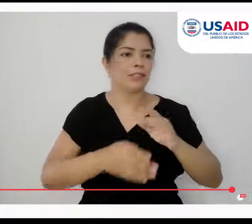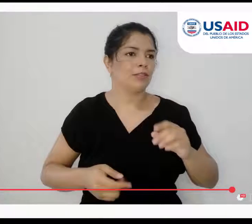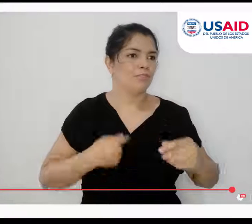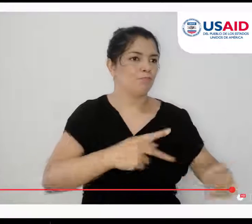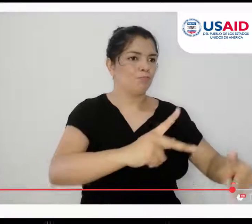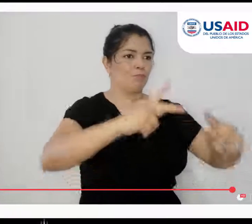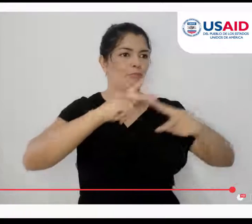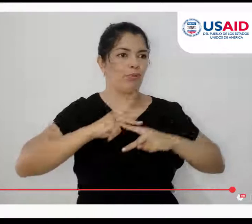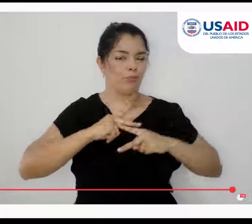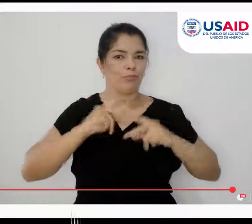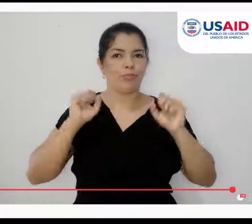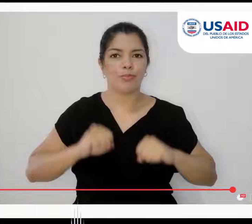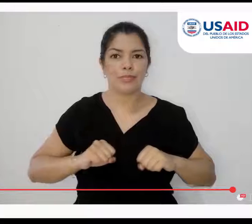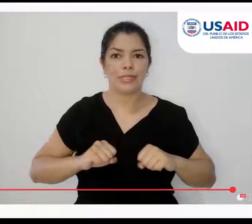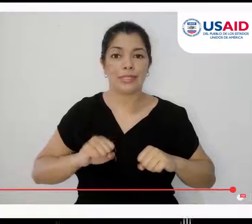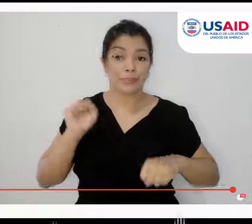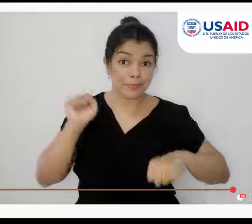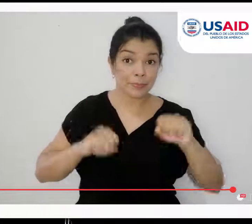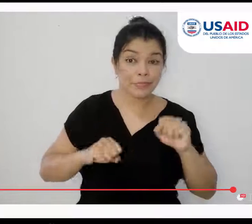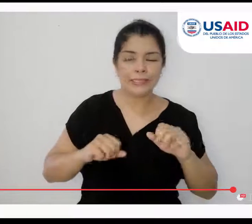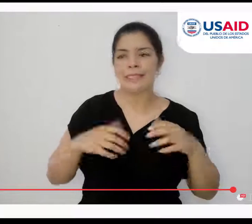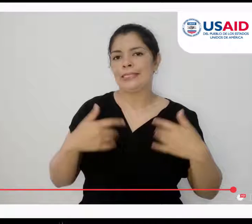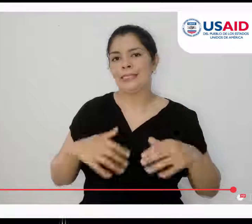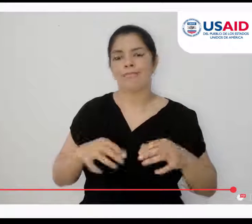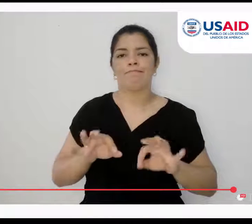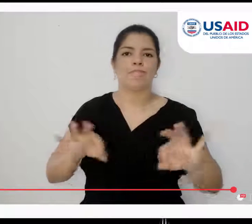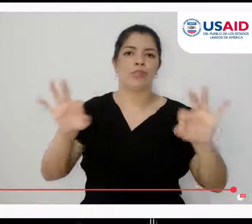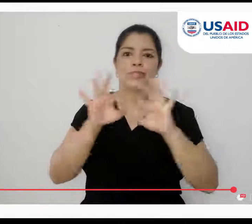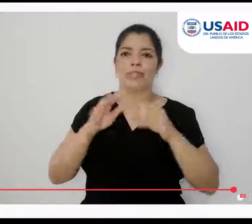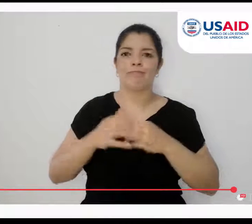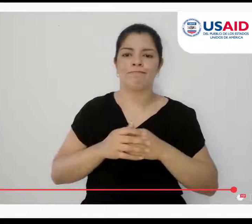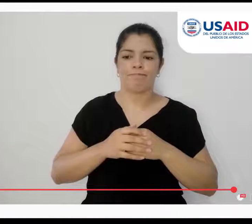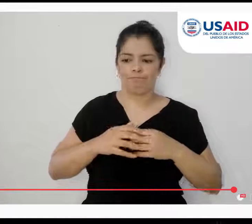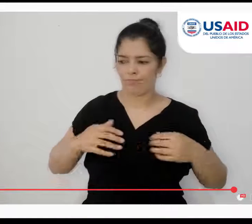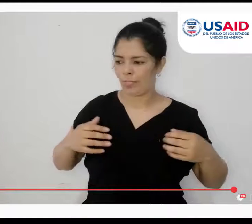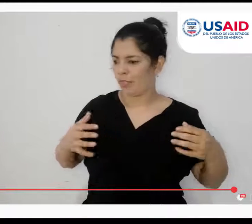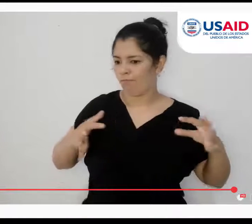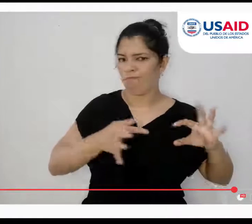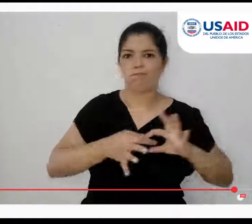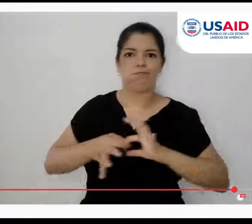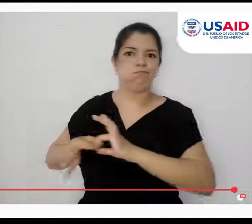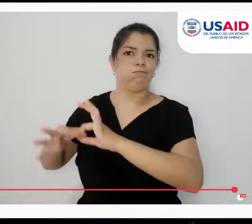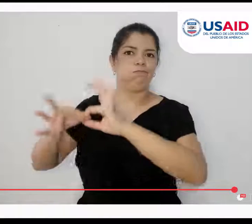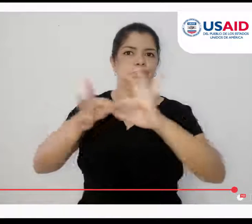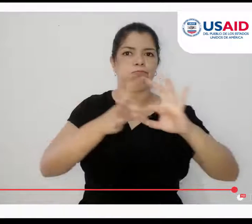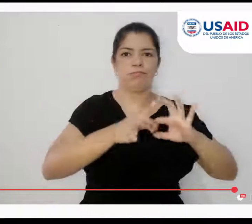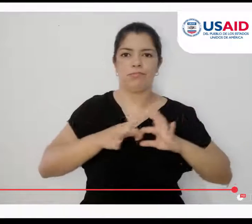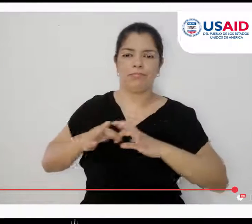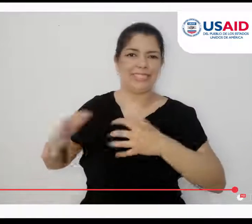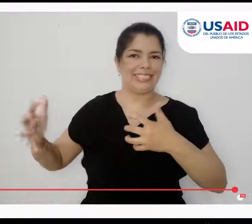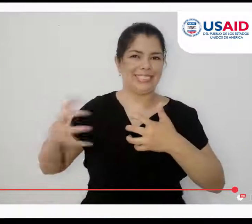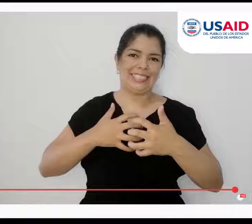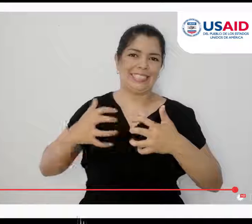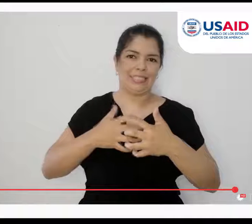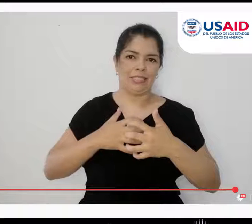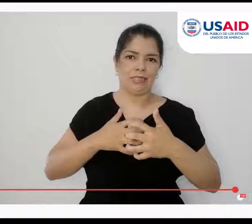vivienda es un tema que se debe generar en marco de sistema y que debe